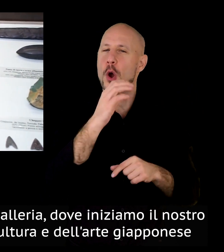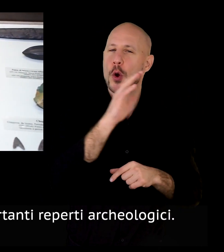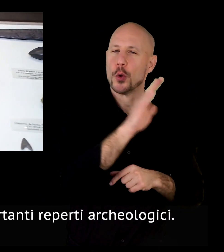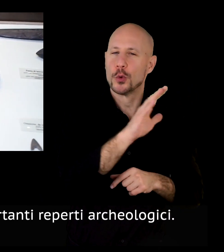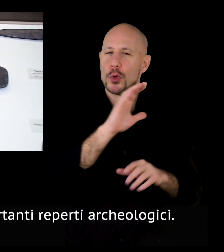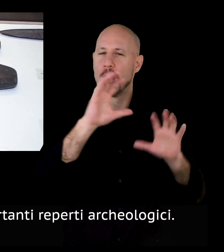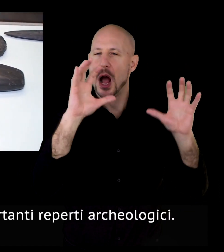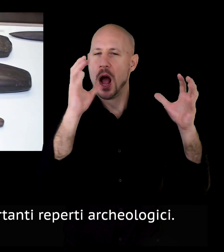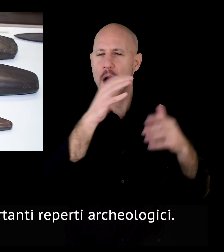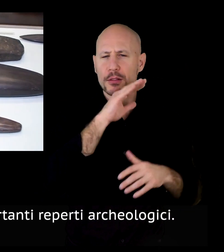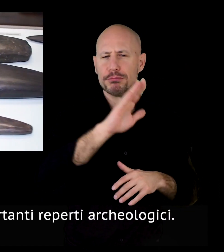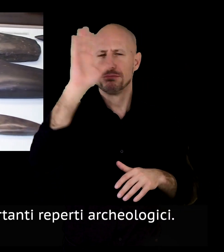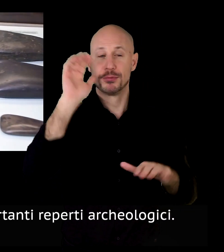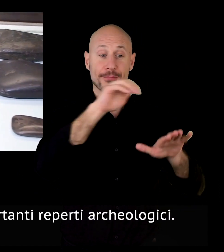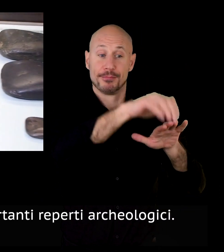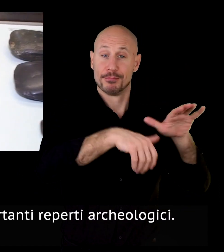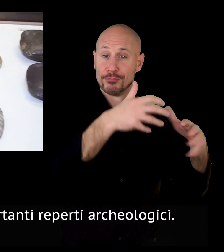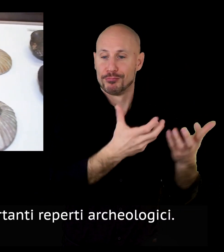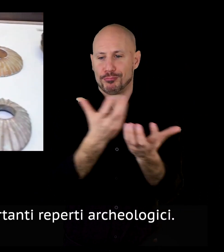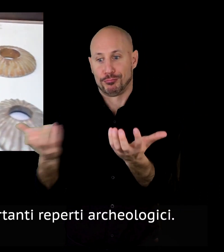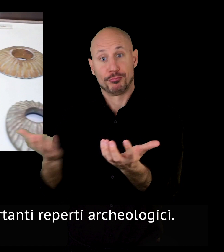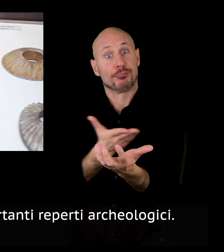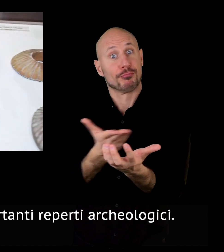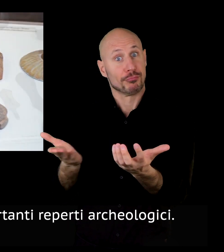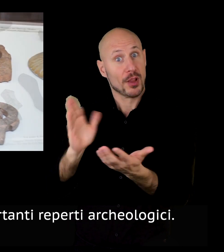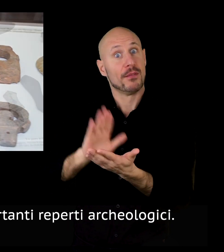a partire da alcuni importanti reperti archeologici